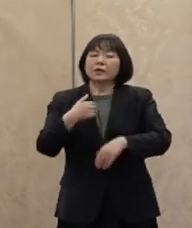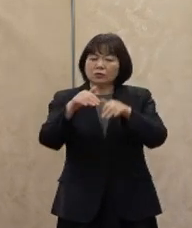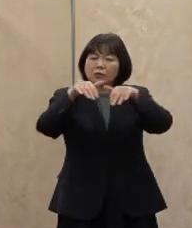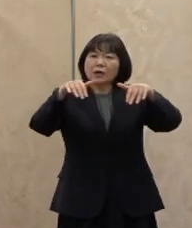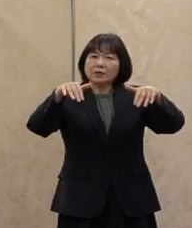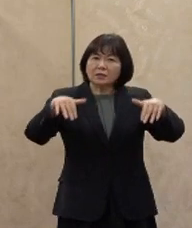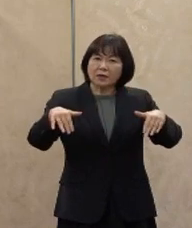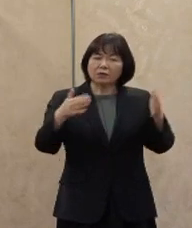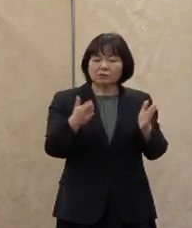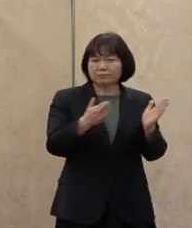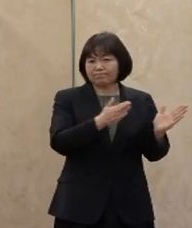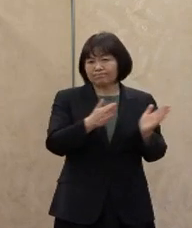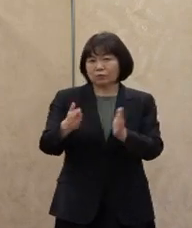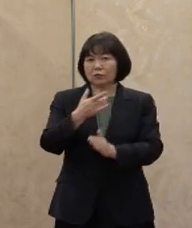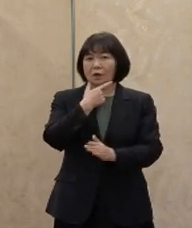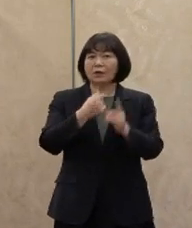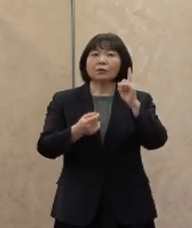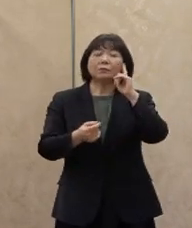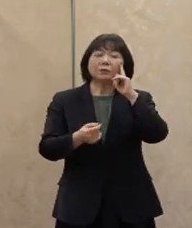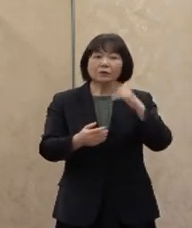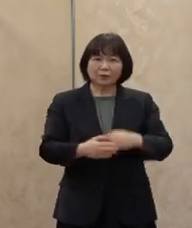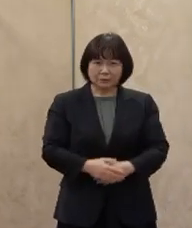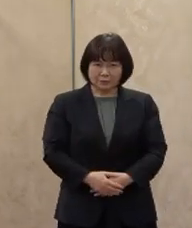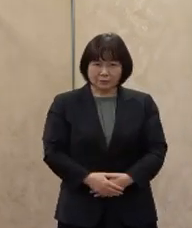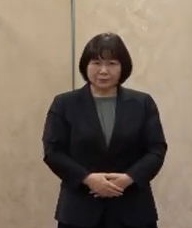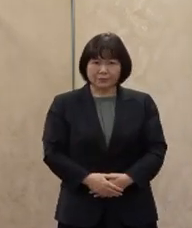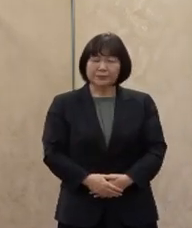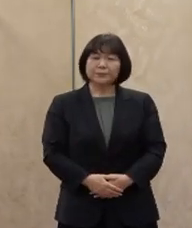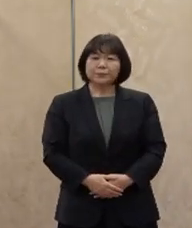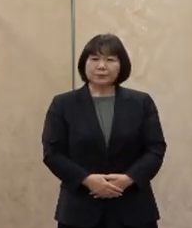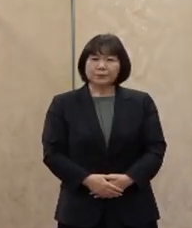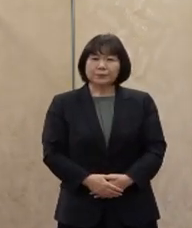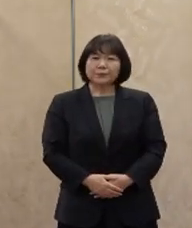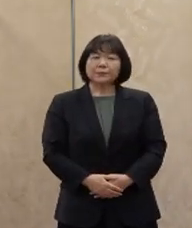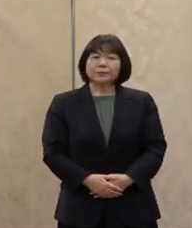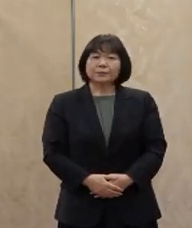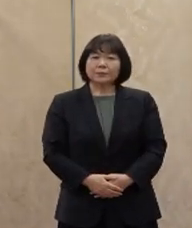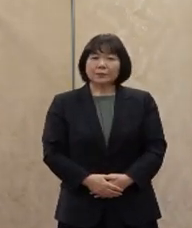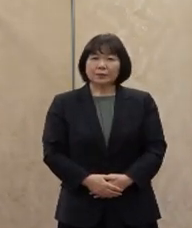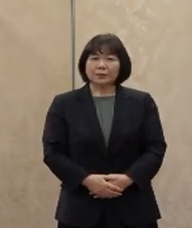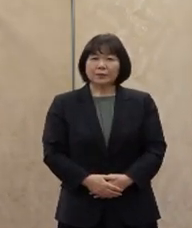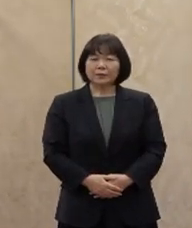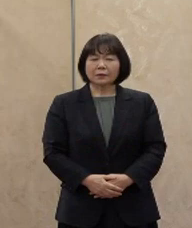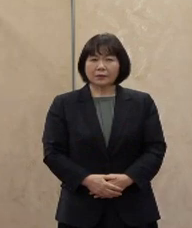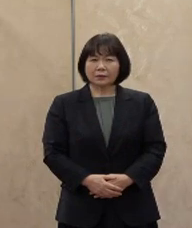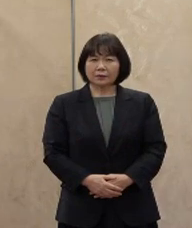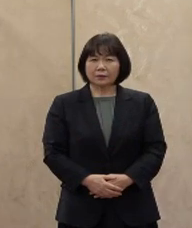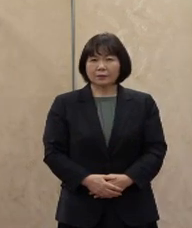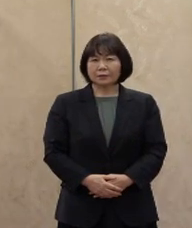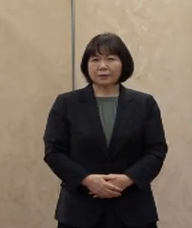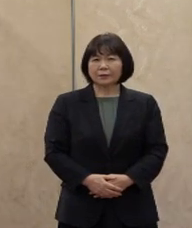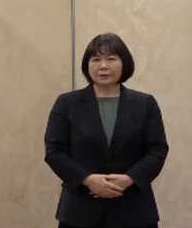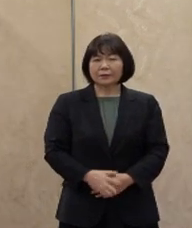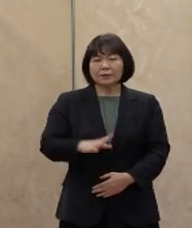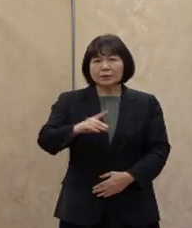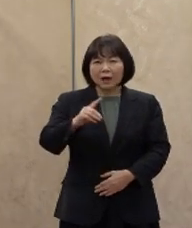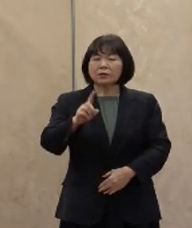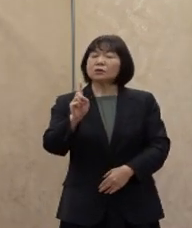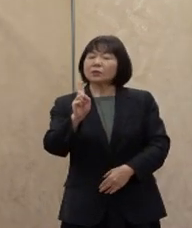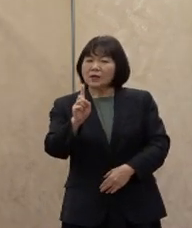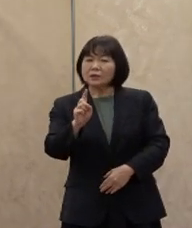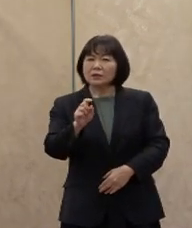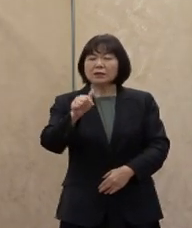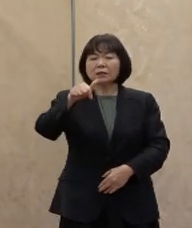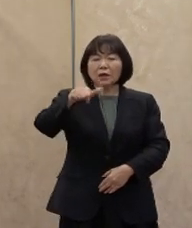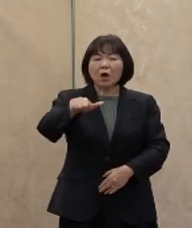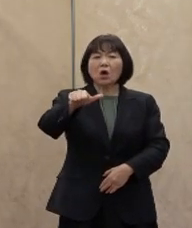制を整えていきたいと思います、今のうちに。で、最初に来るワクチンがファイザーのワクチン